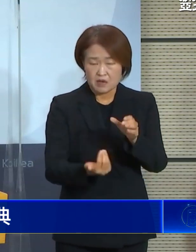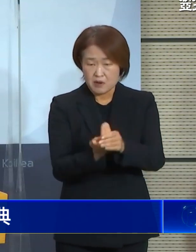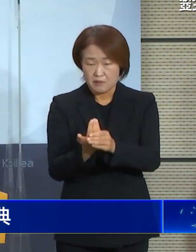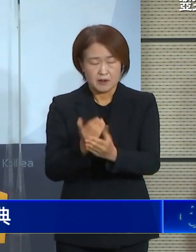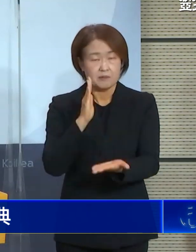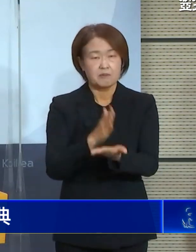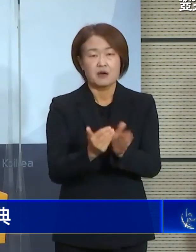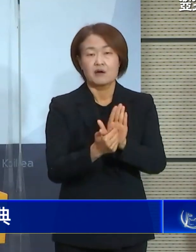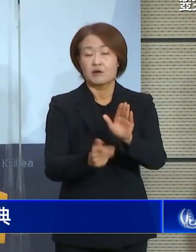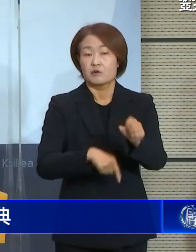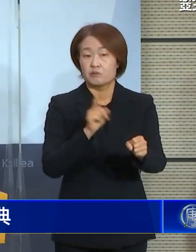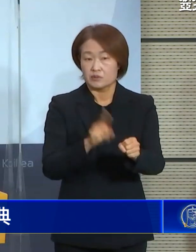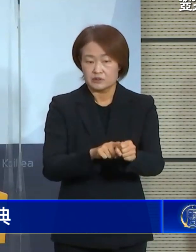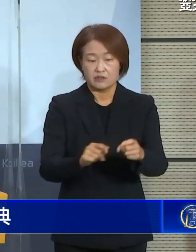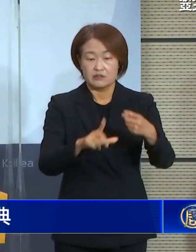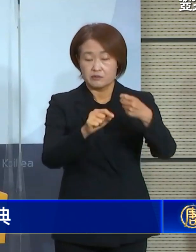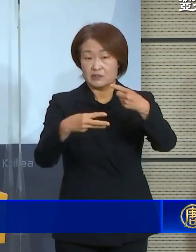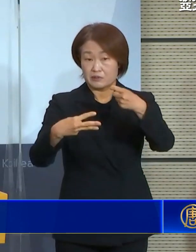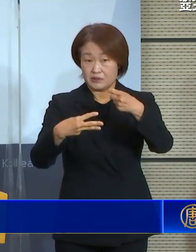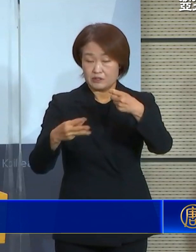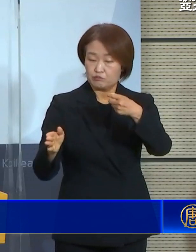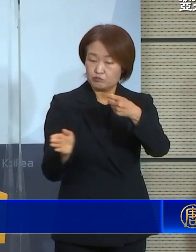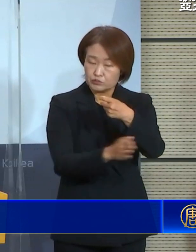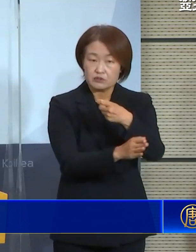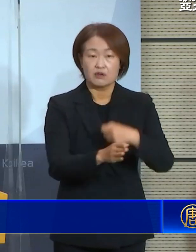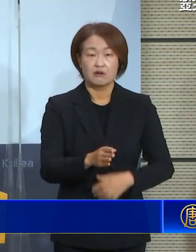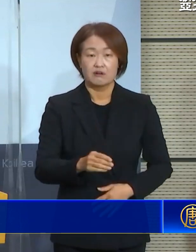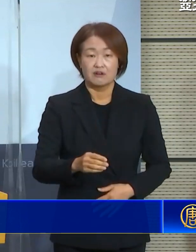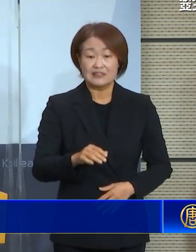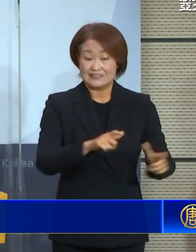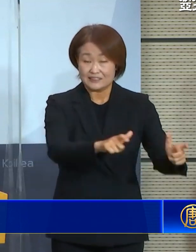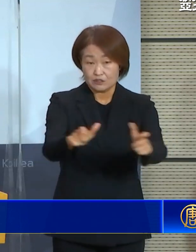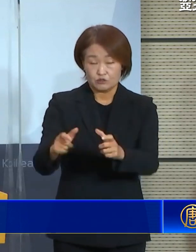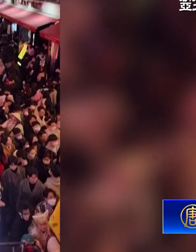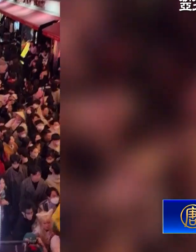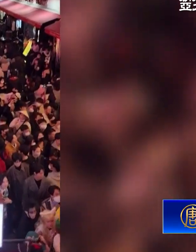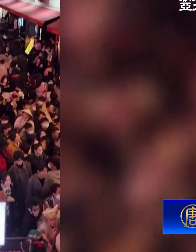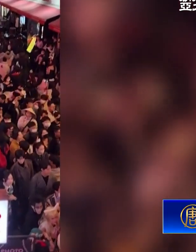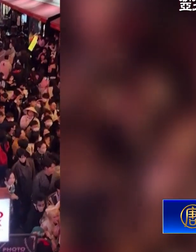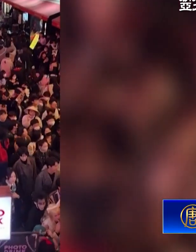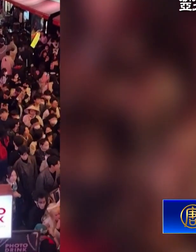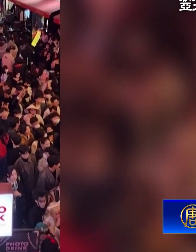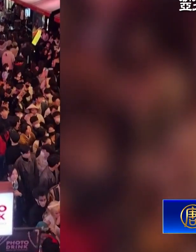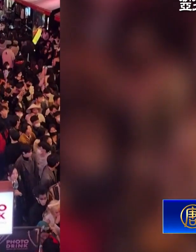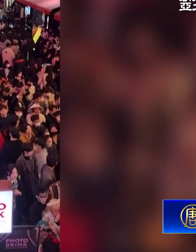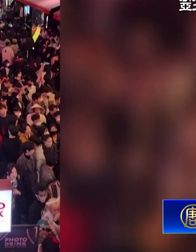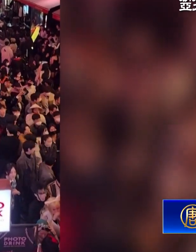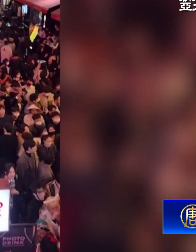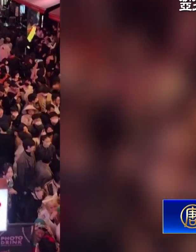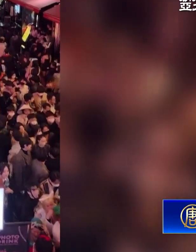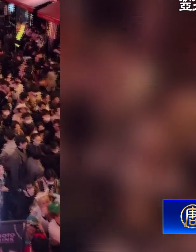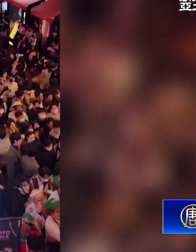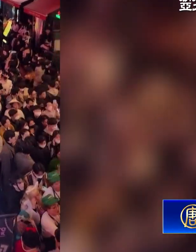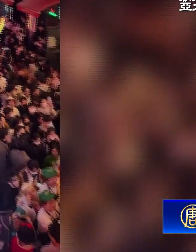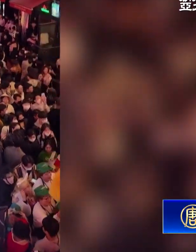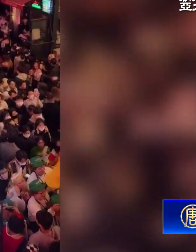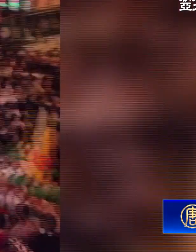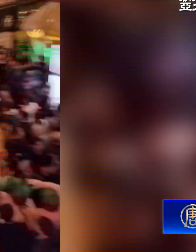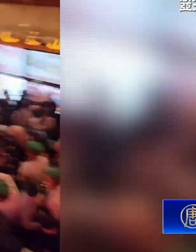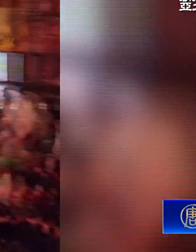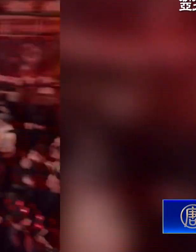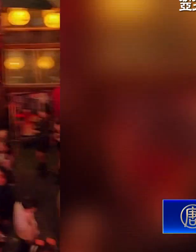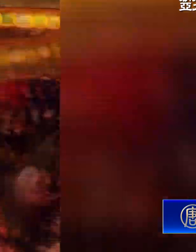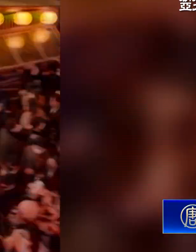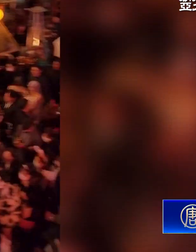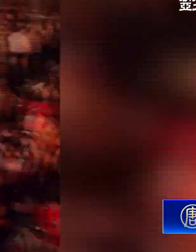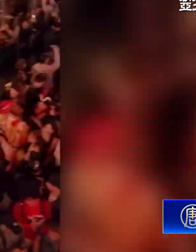터지역축제에대한정부합동점검도실시하겠습니다 另外，对于当天警方已经估计会有